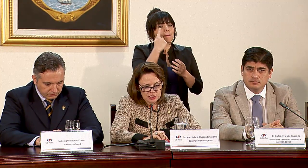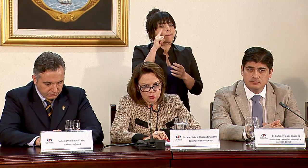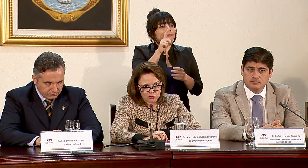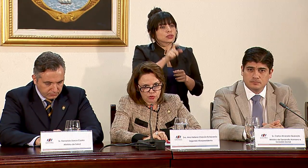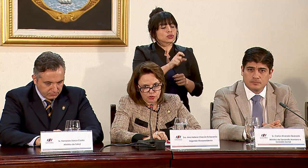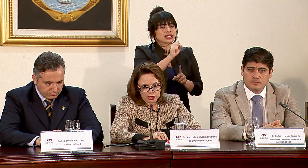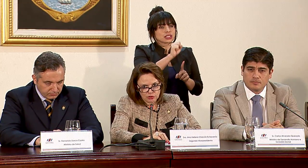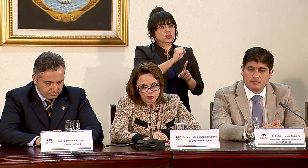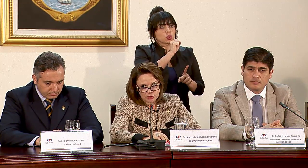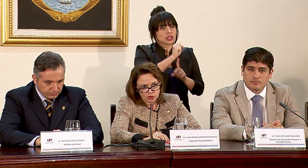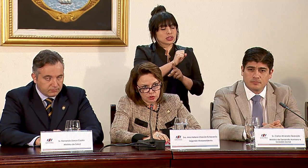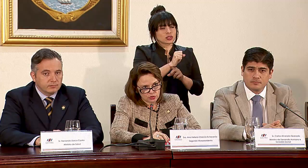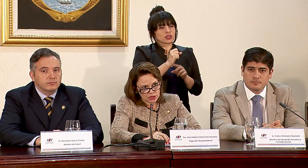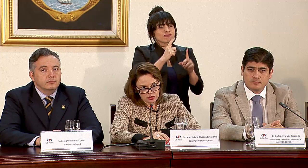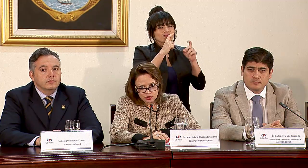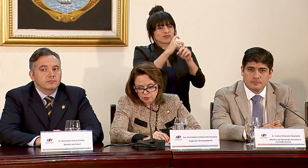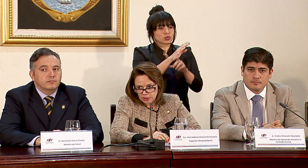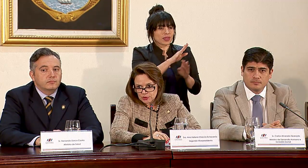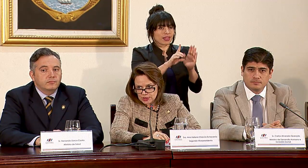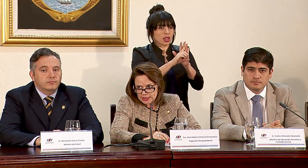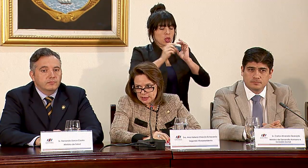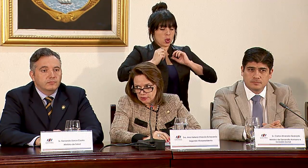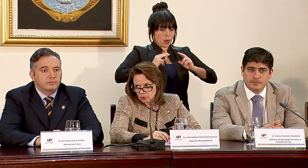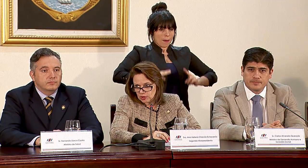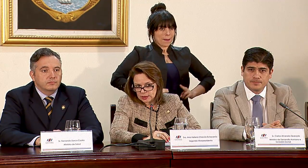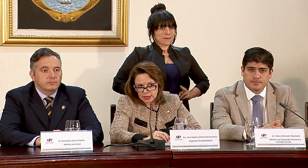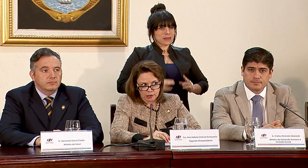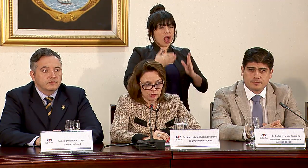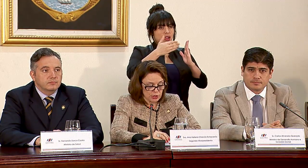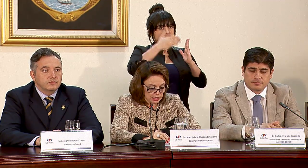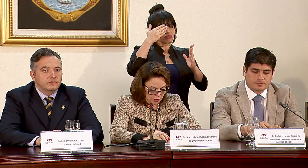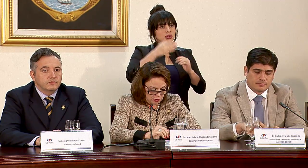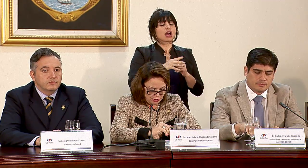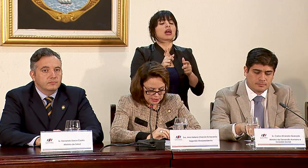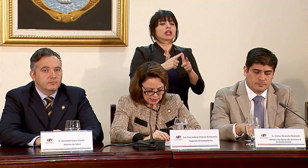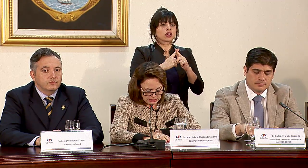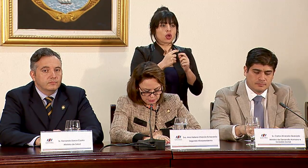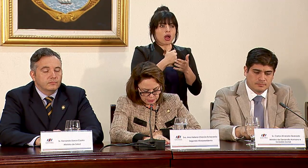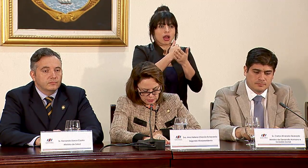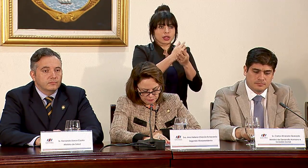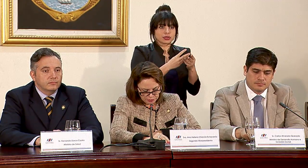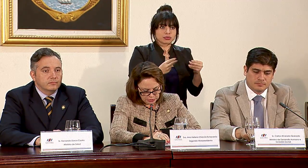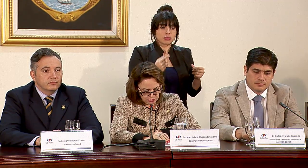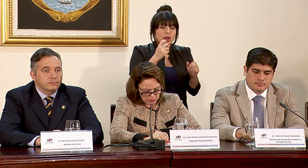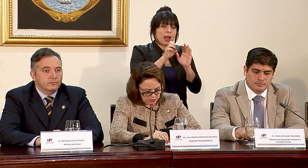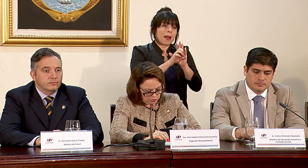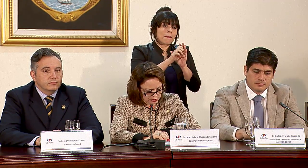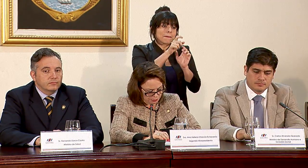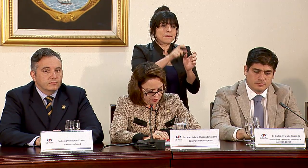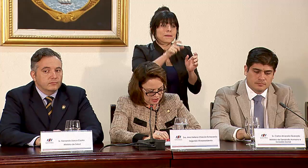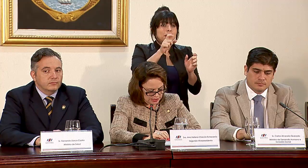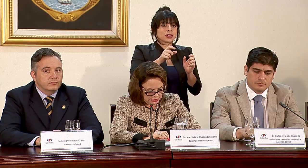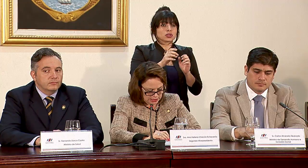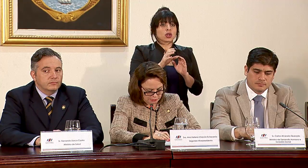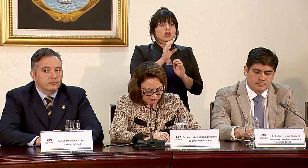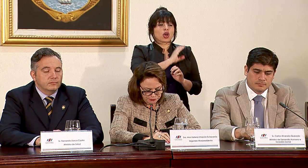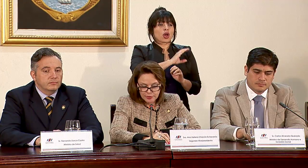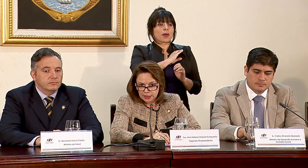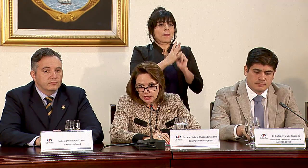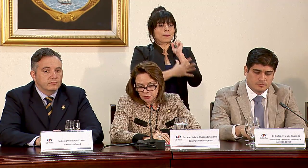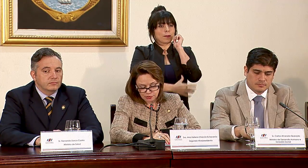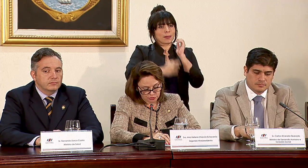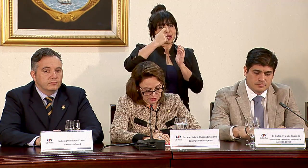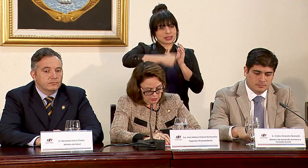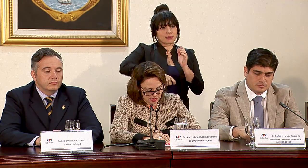de esa situación en donde todos sus derechos humanos están siendo violentados, como es quienes viven en condición de pobreza extrema.